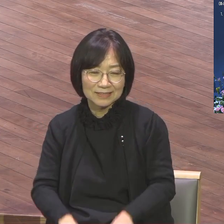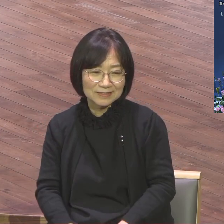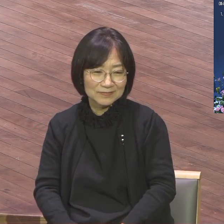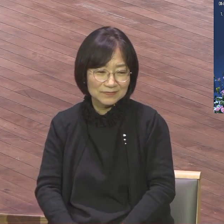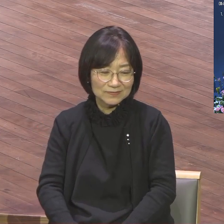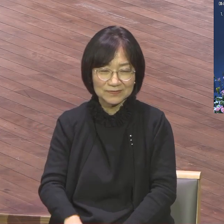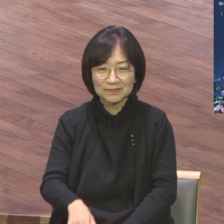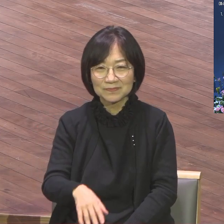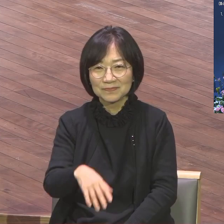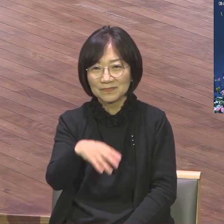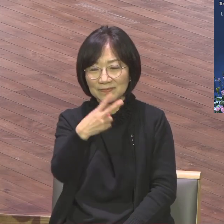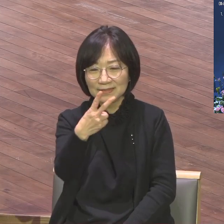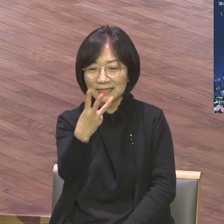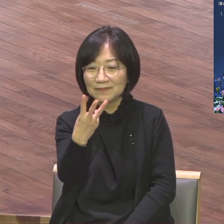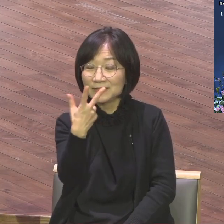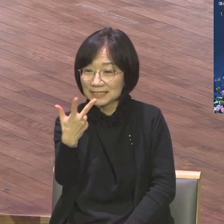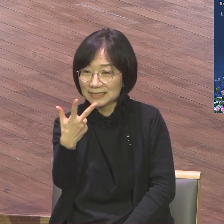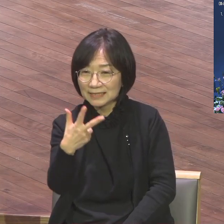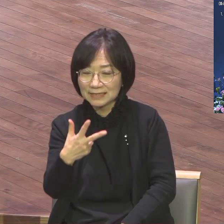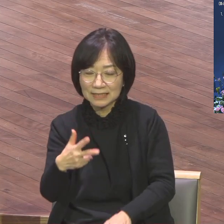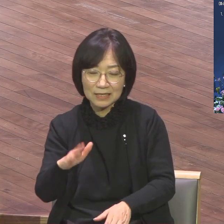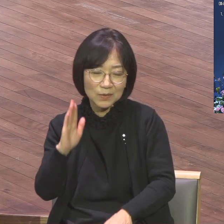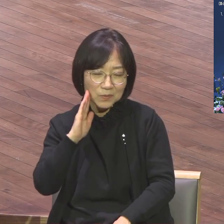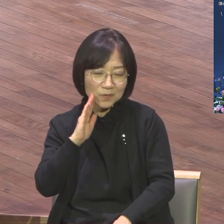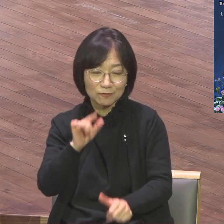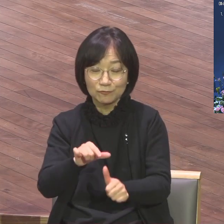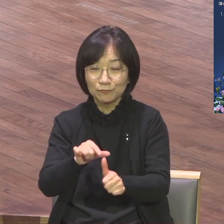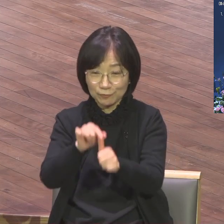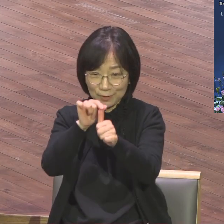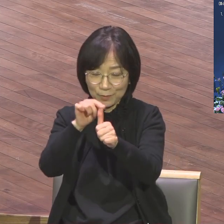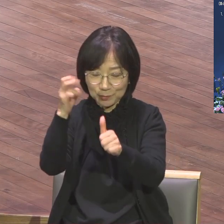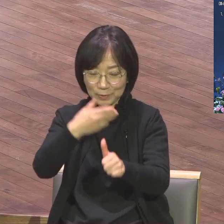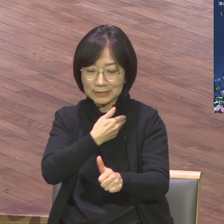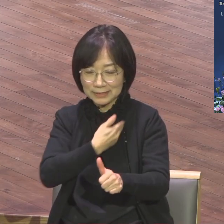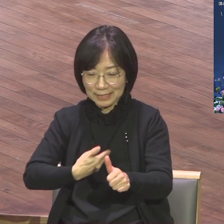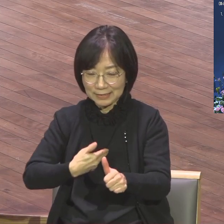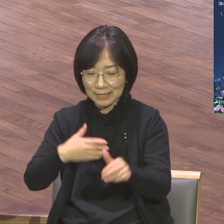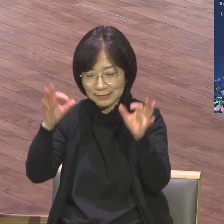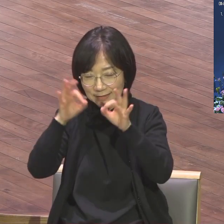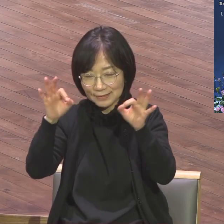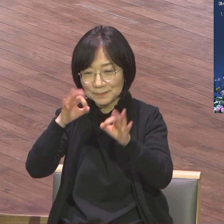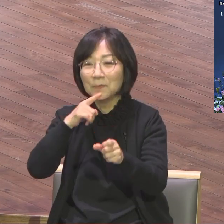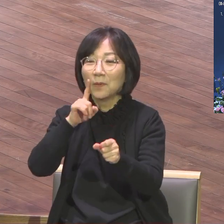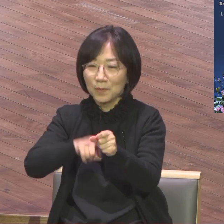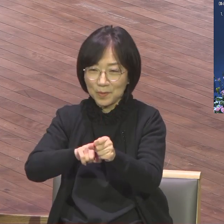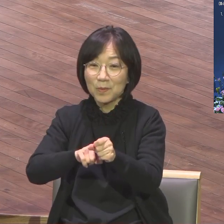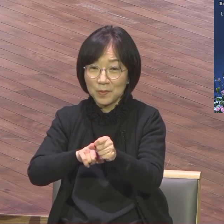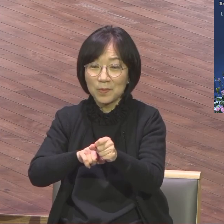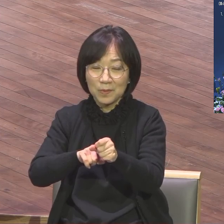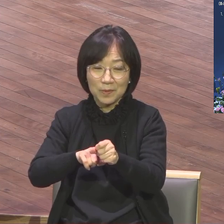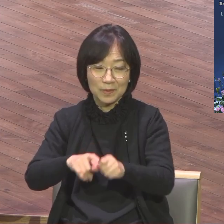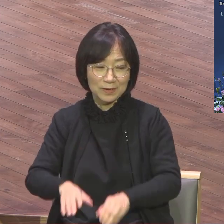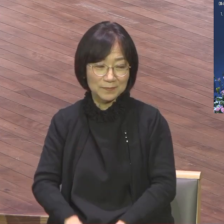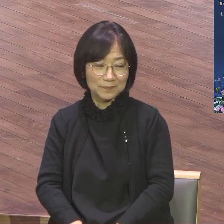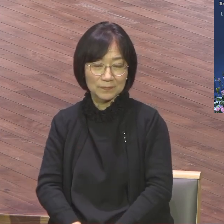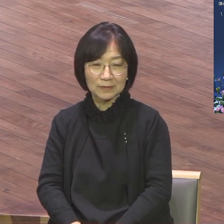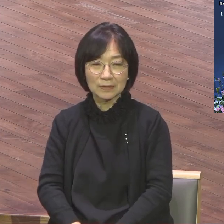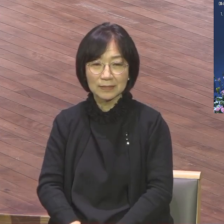237 현장 농인 살리는 농인 제자를 세우는 목적으로 세계 이